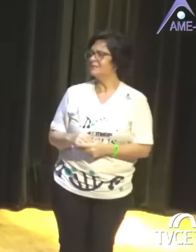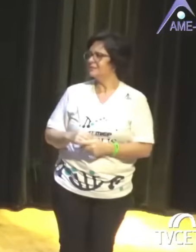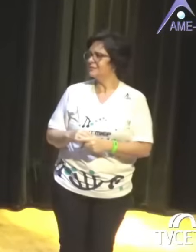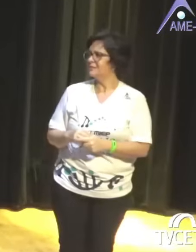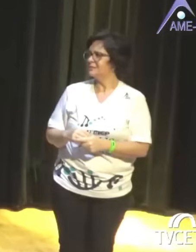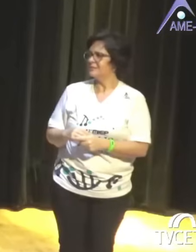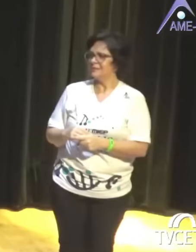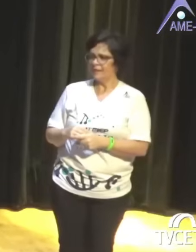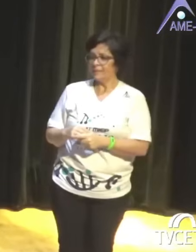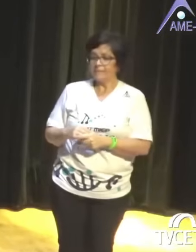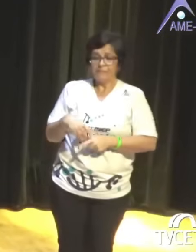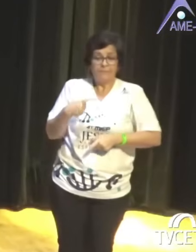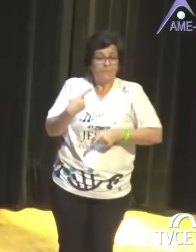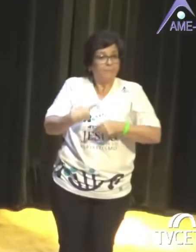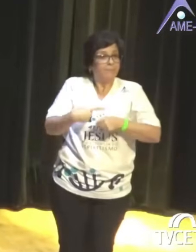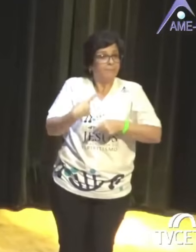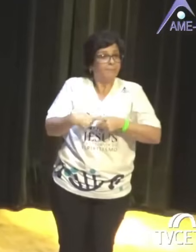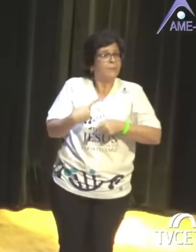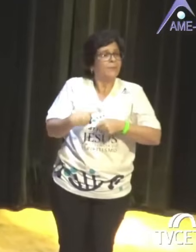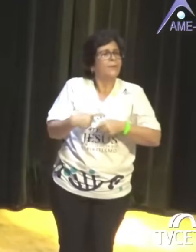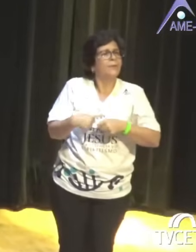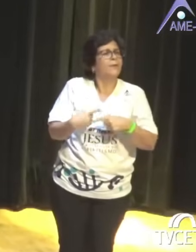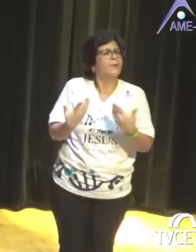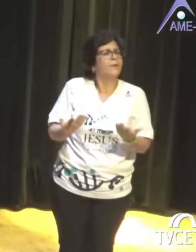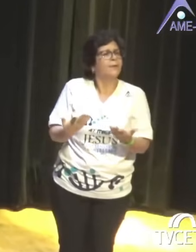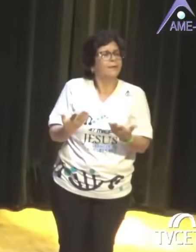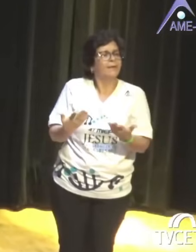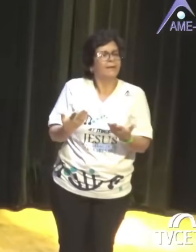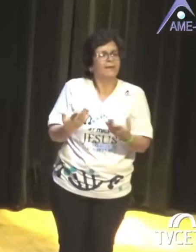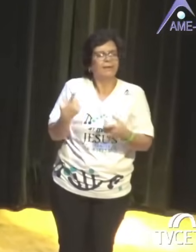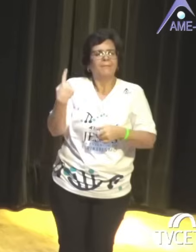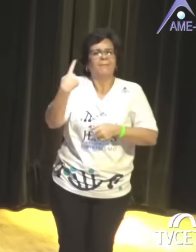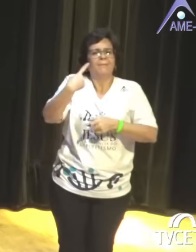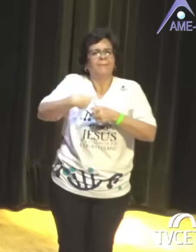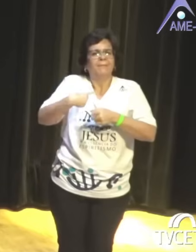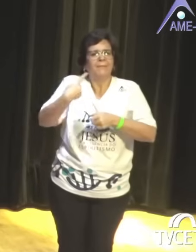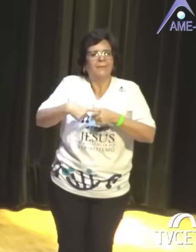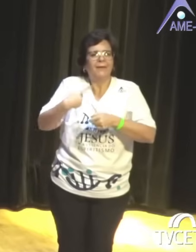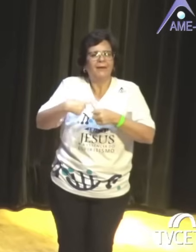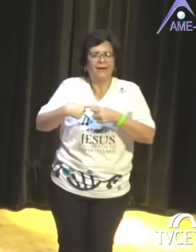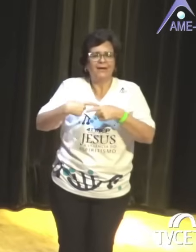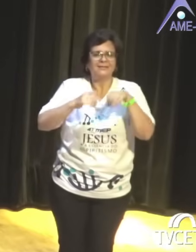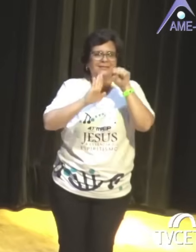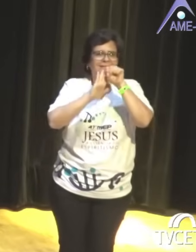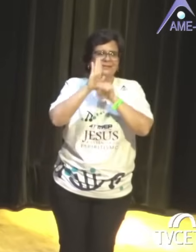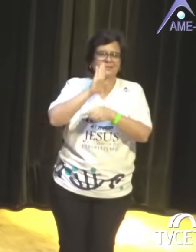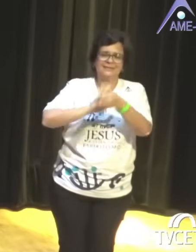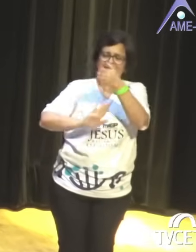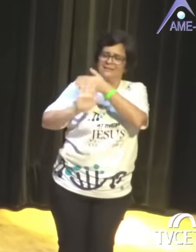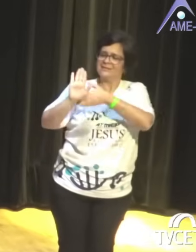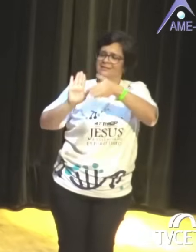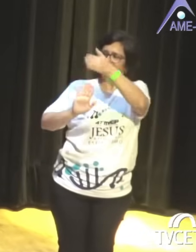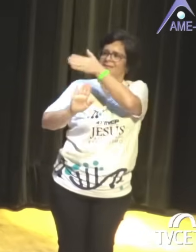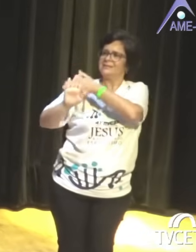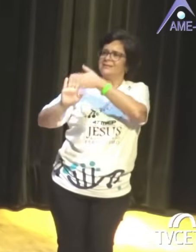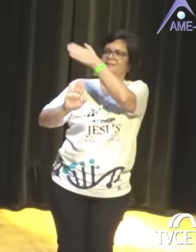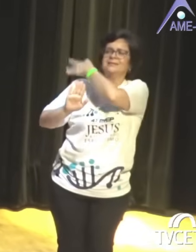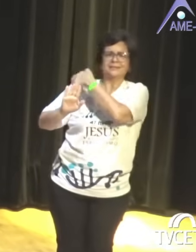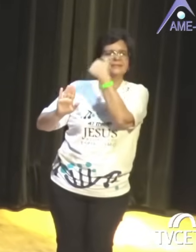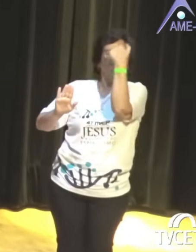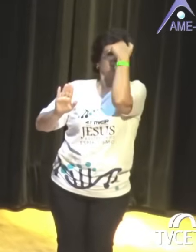espiritual por quê Porque séculos atrás nós até